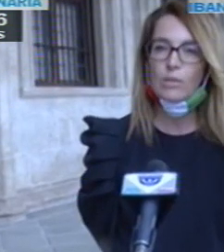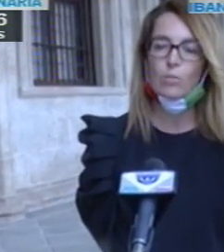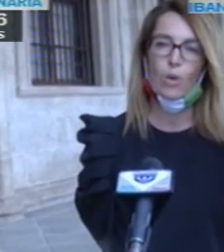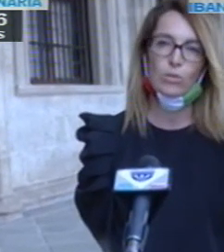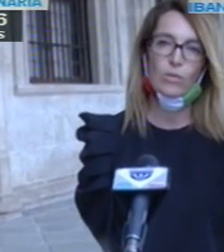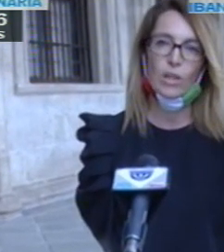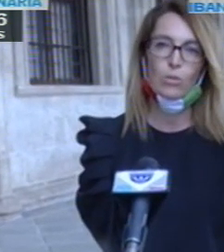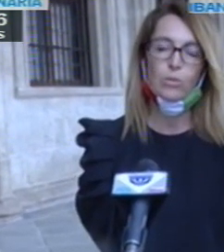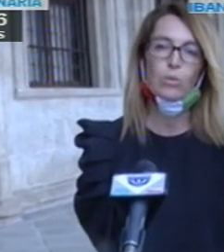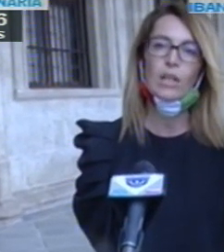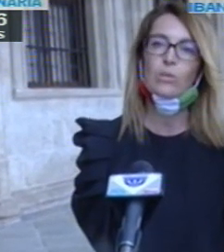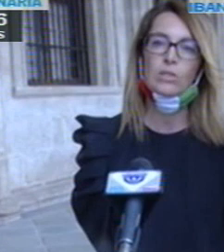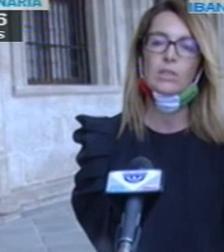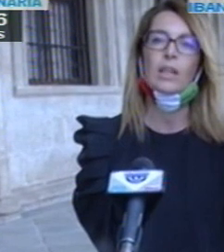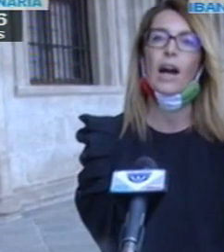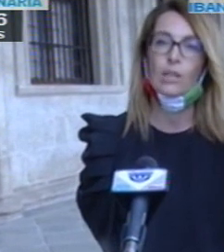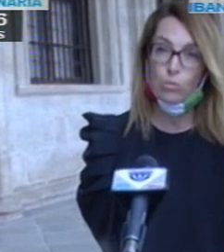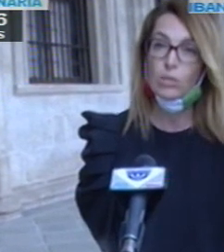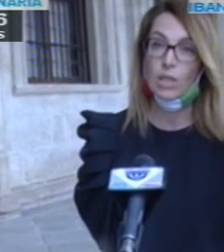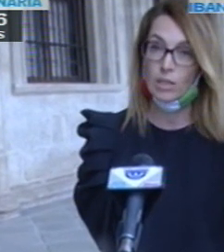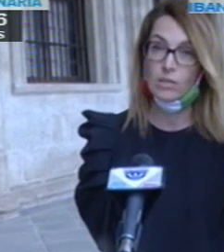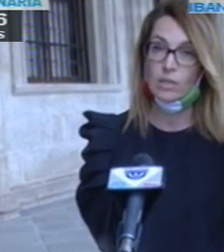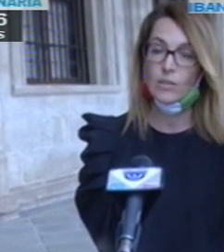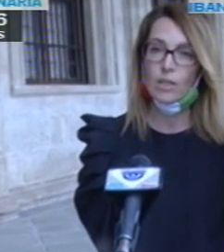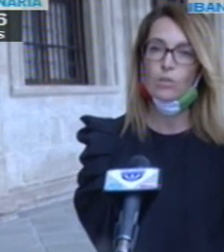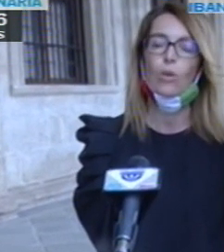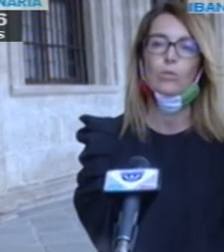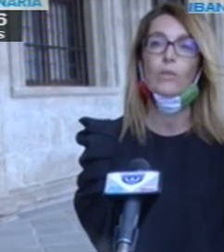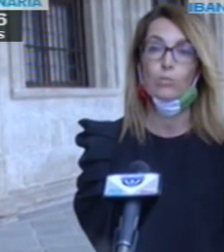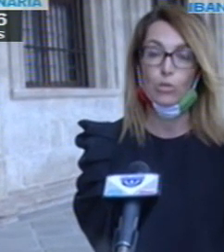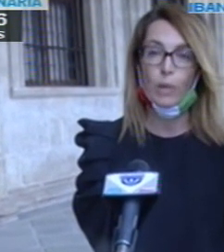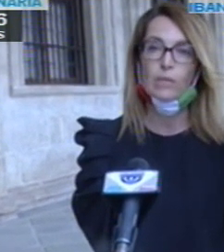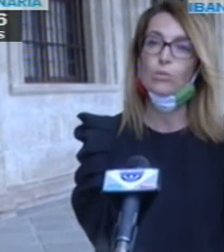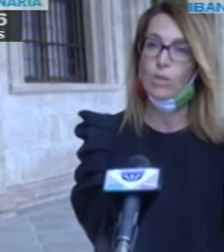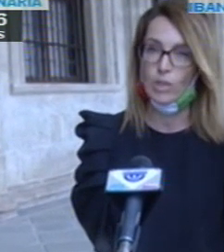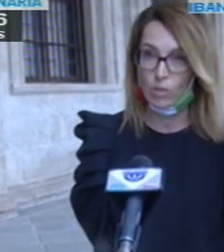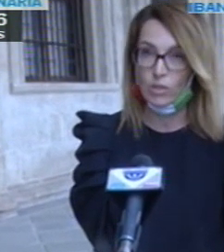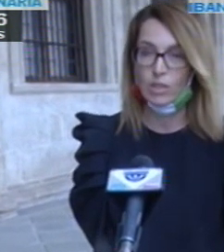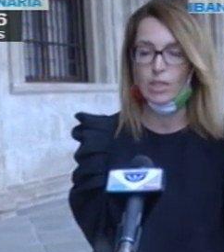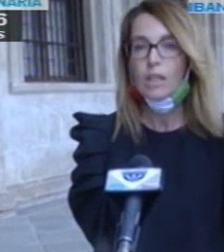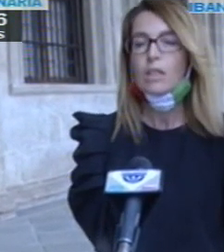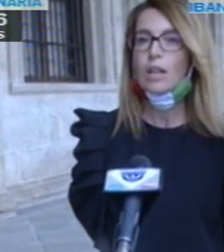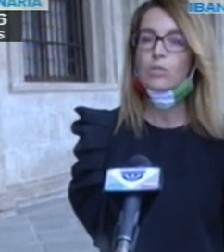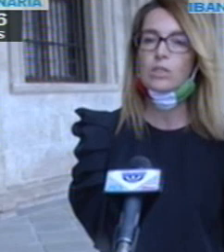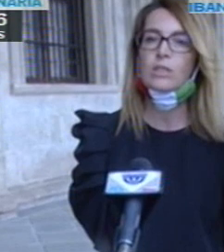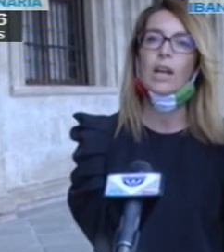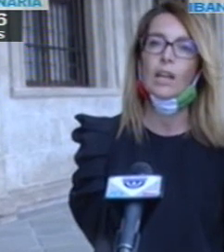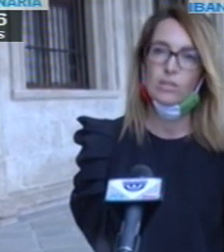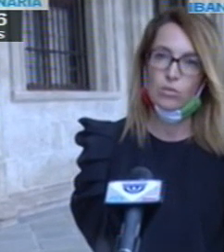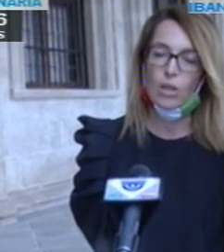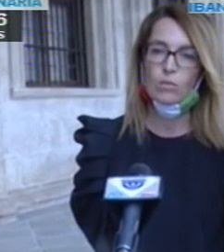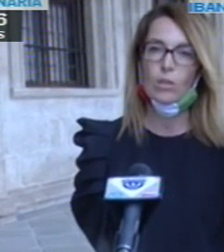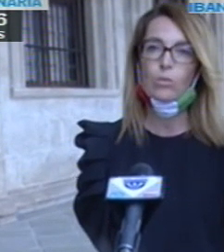È un altro modo di fare cultura che consentirà a tutti gli artisti del territorio di avere uno spazio, di avere una vetrina e